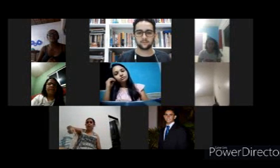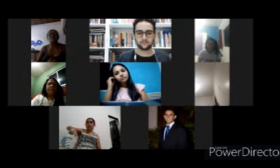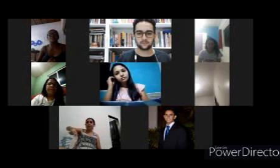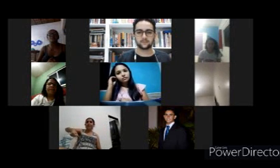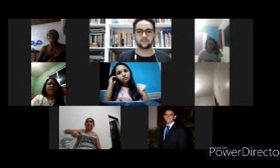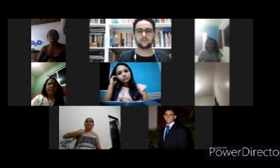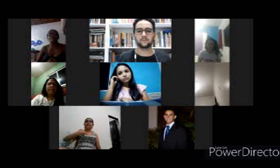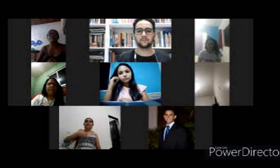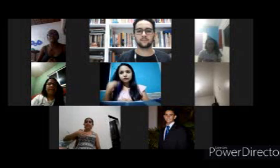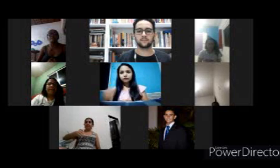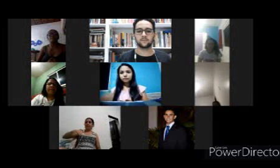29 de